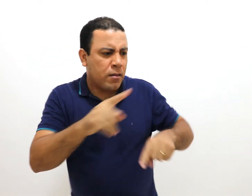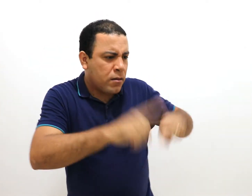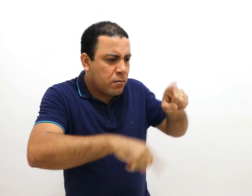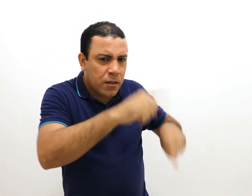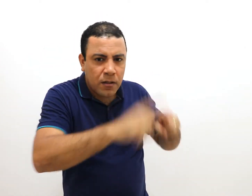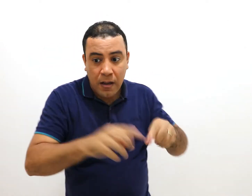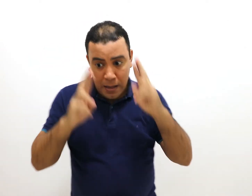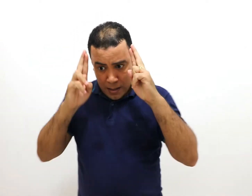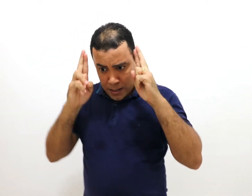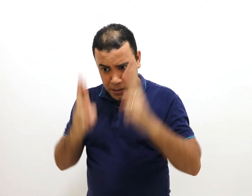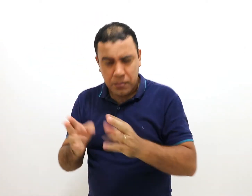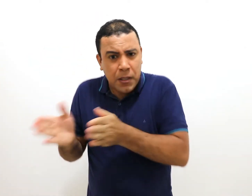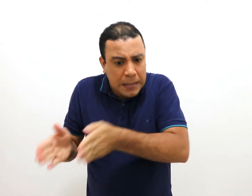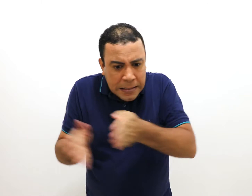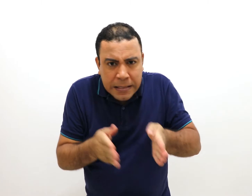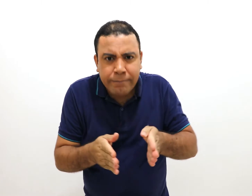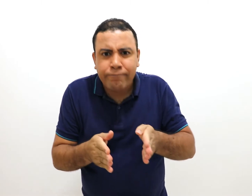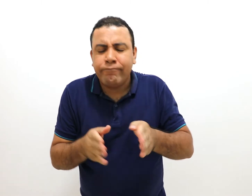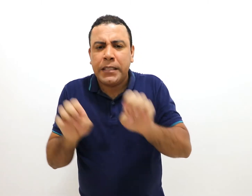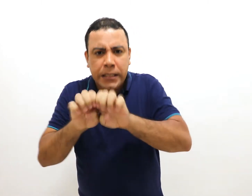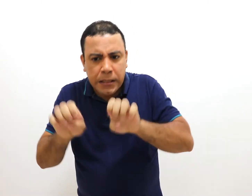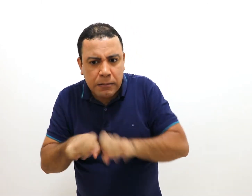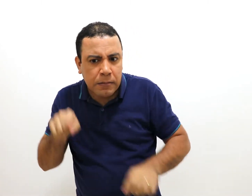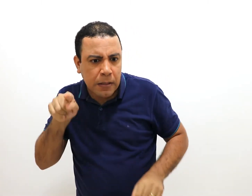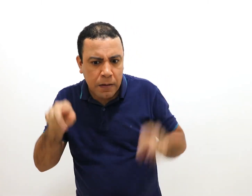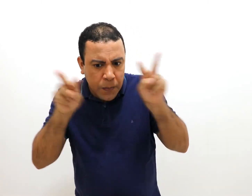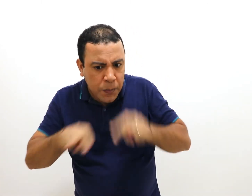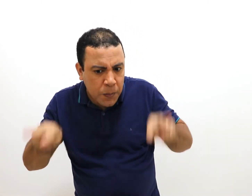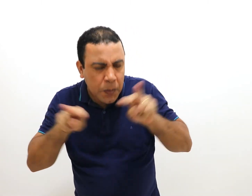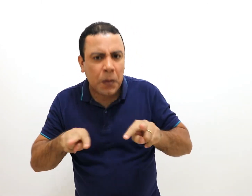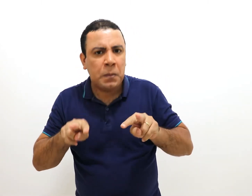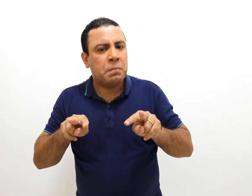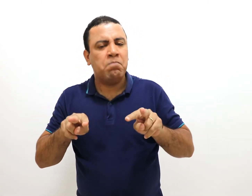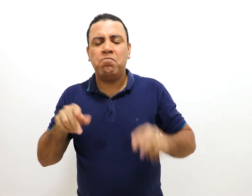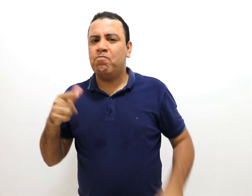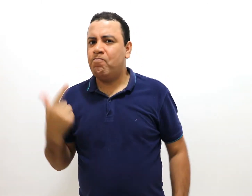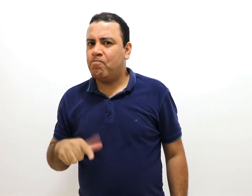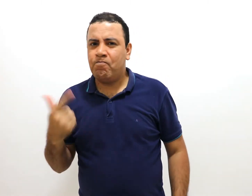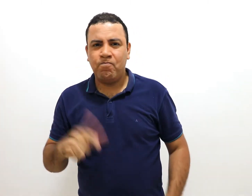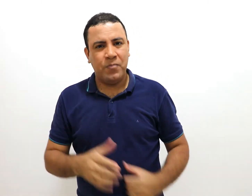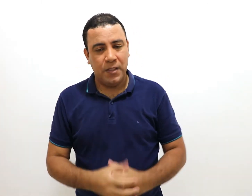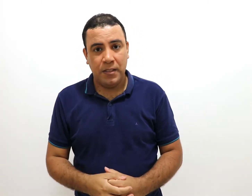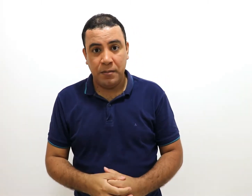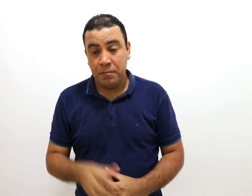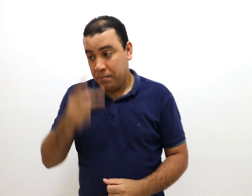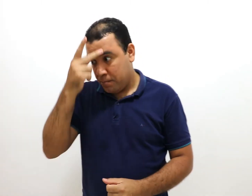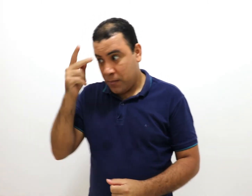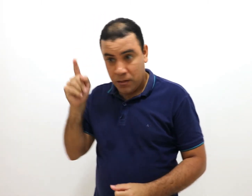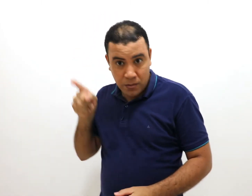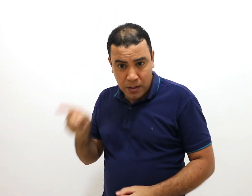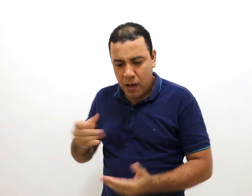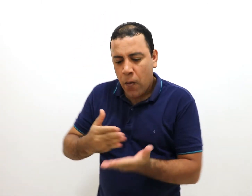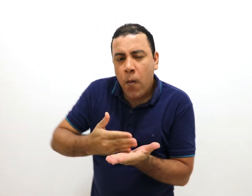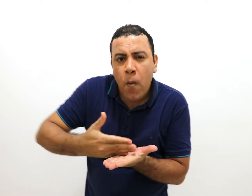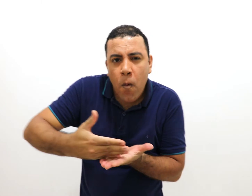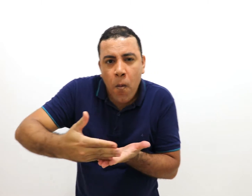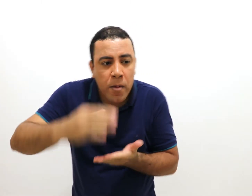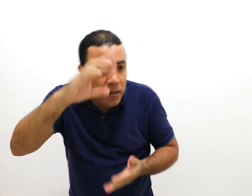que respeitem essa estrutura visual. Há uma carência ainda maior de recursos didáticos que demonstrem